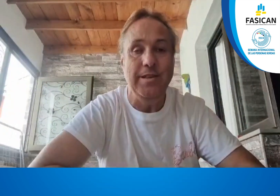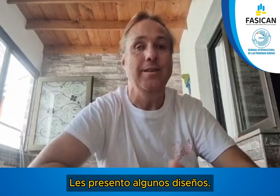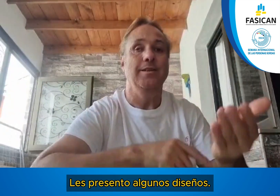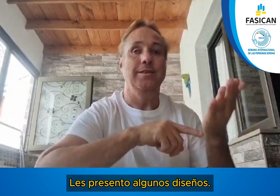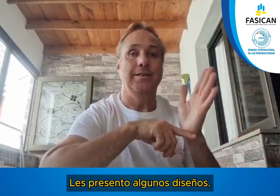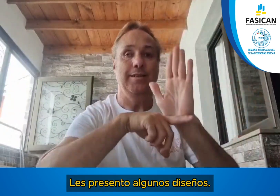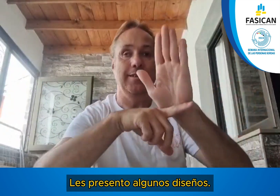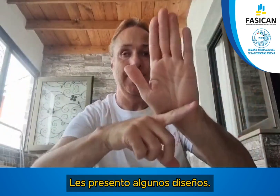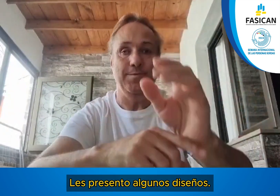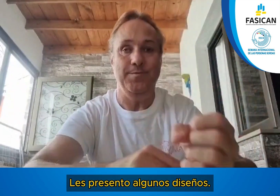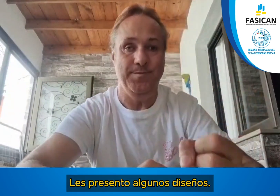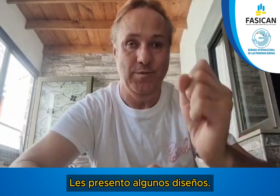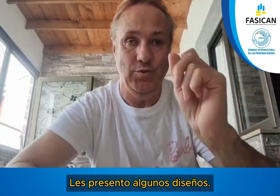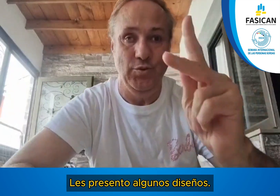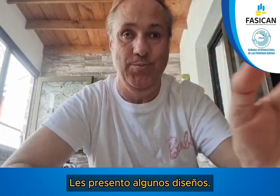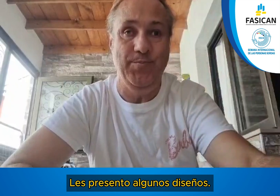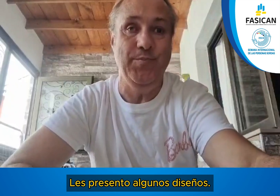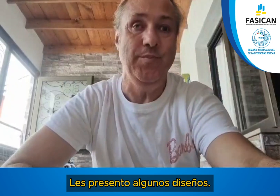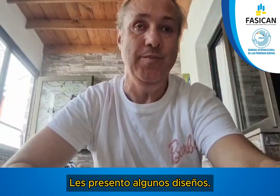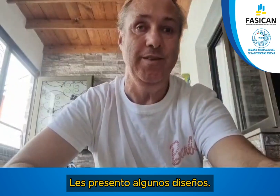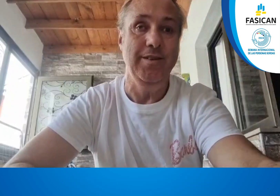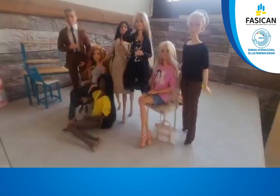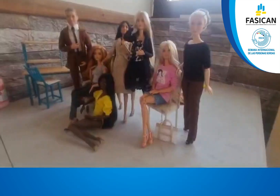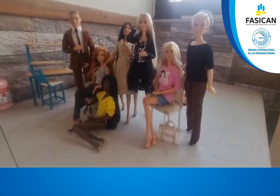Les presento algunos diseños.